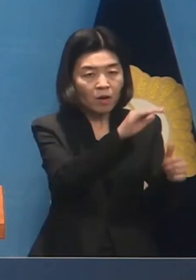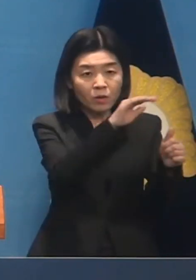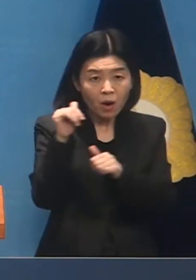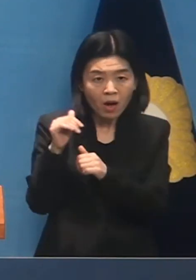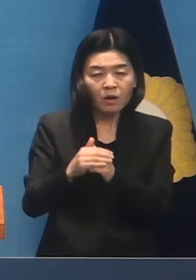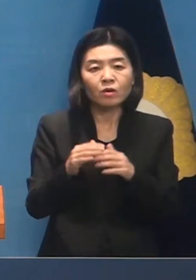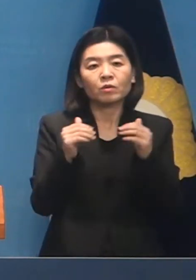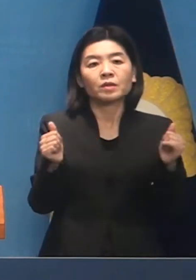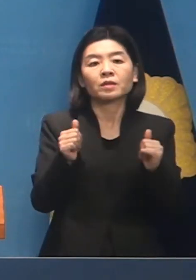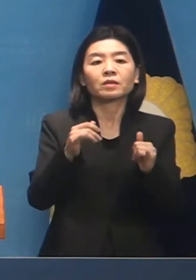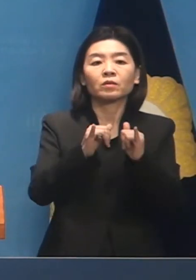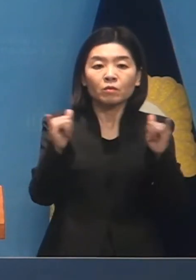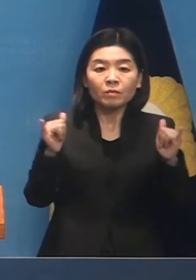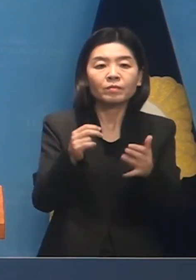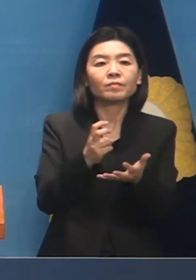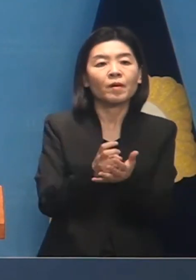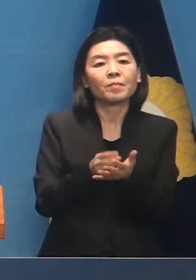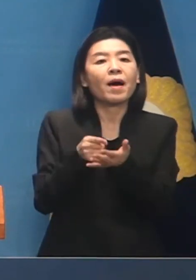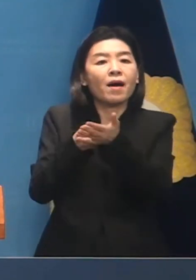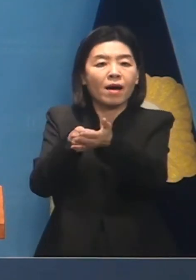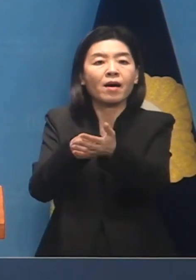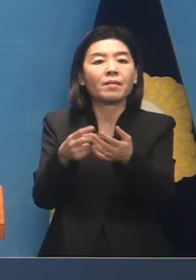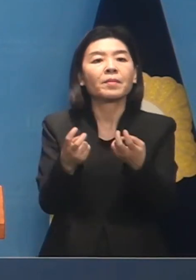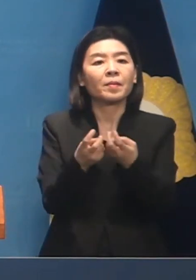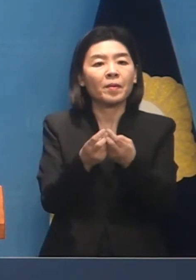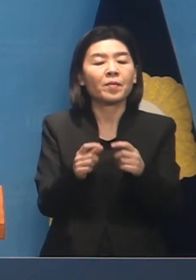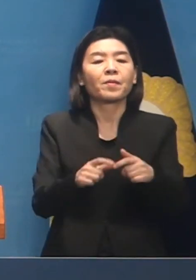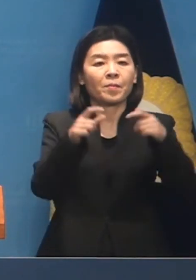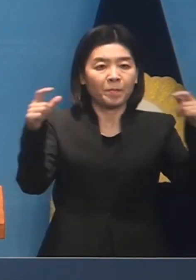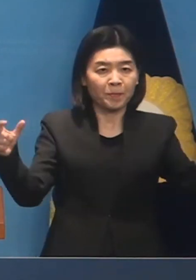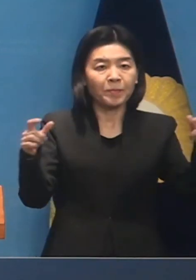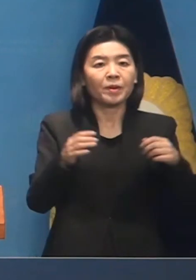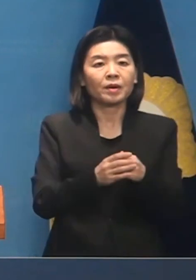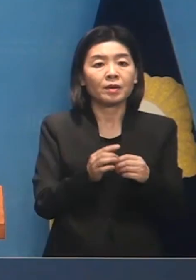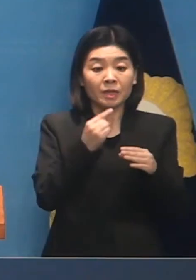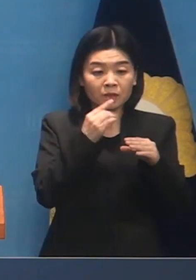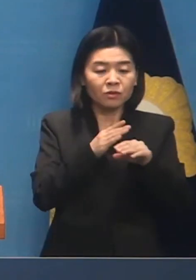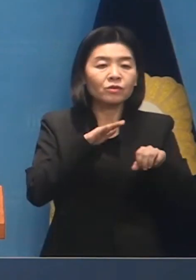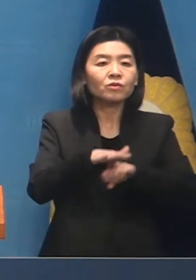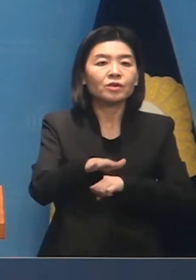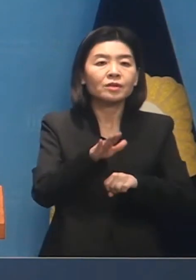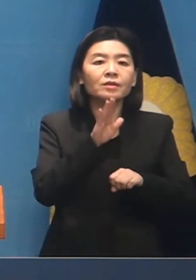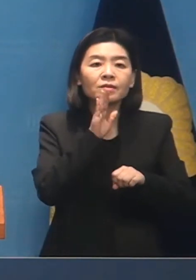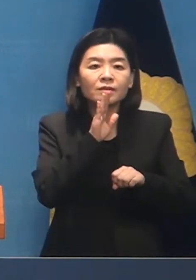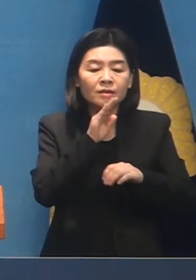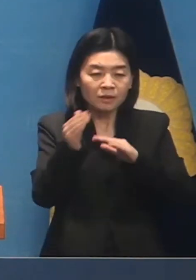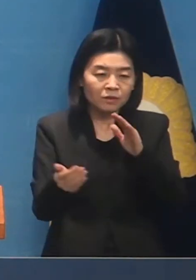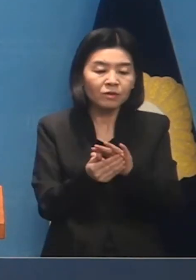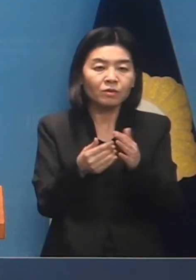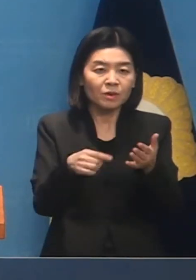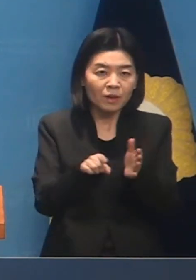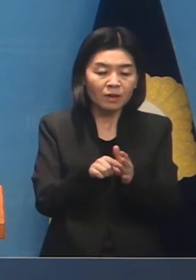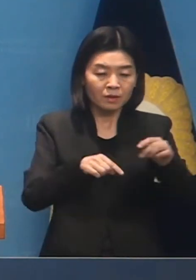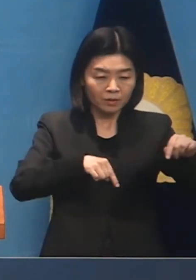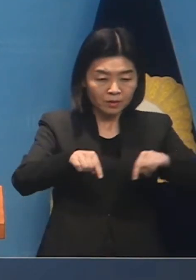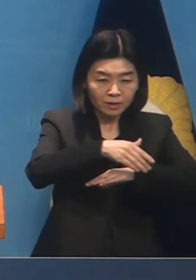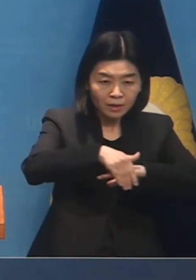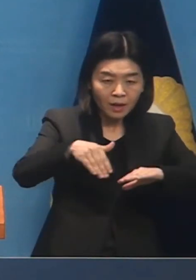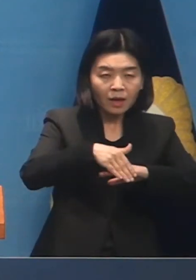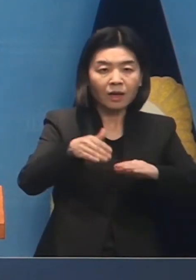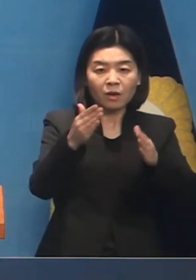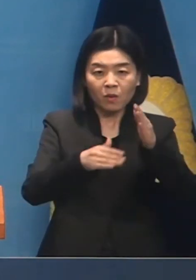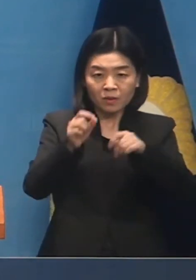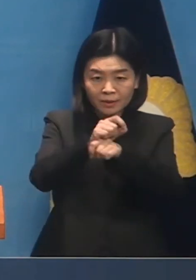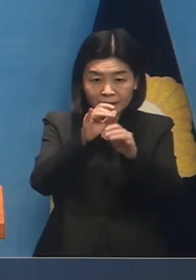제도를 확대하겠습니다. 민주주의의 실질화를 위해 정책과 공직자에 대한 국민의